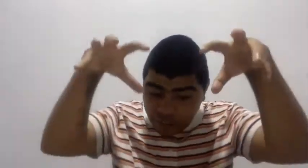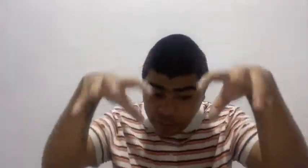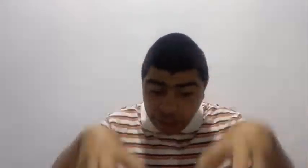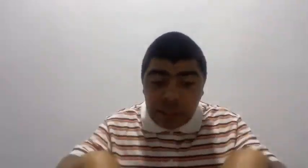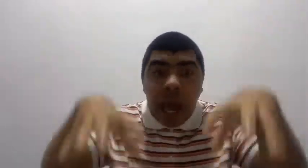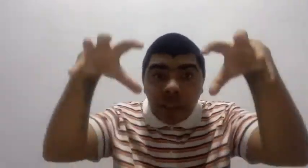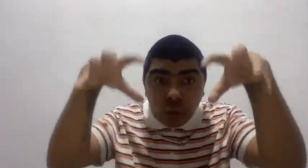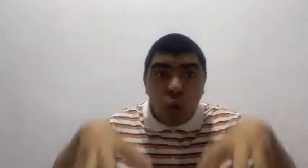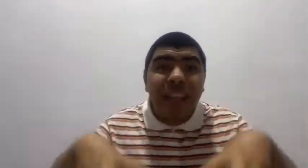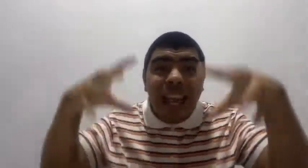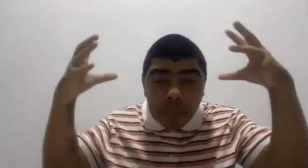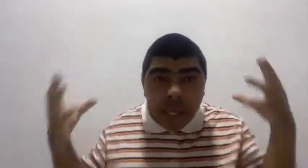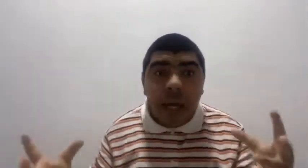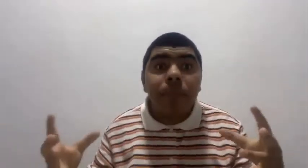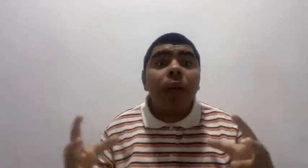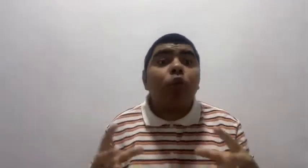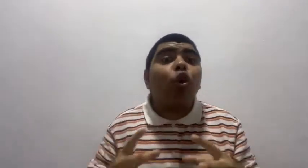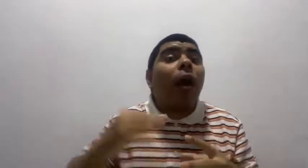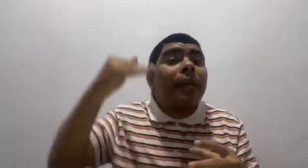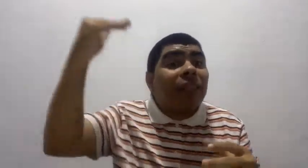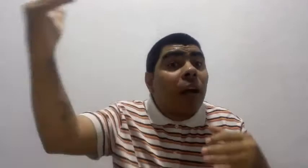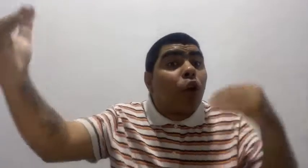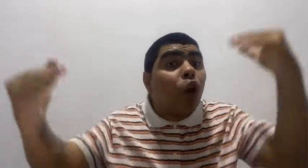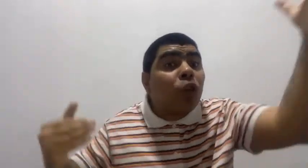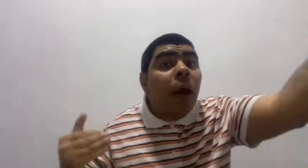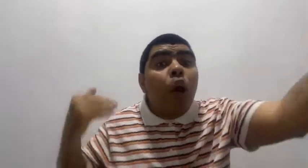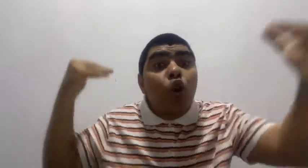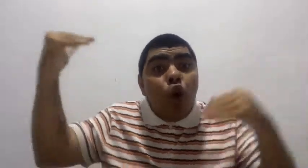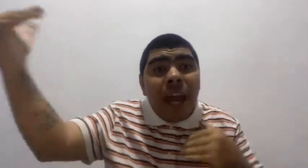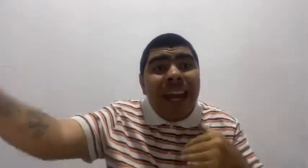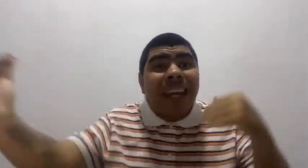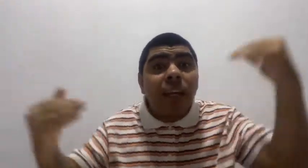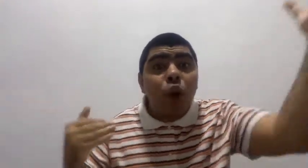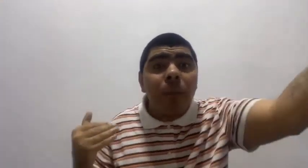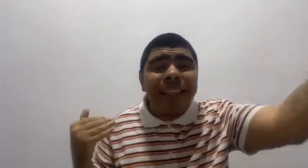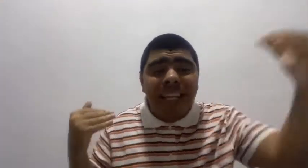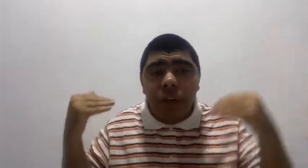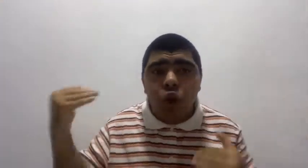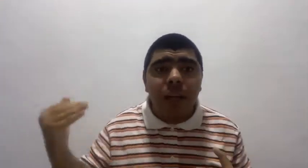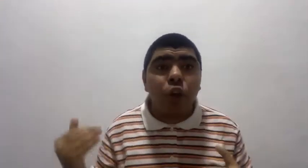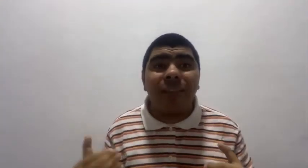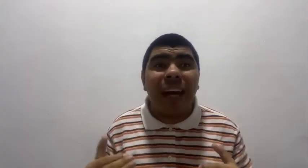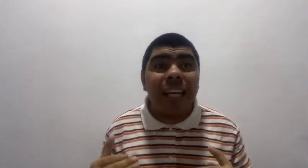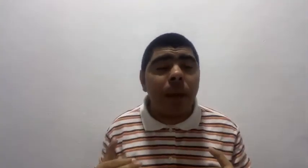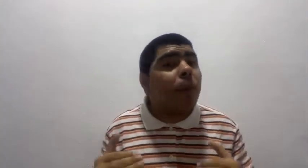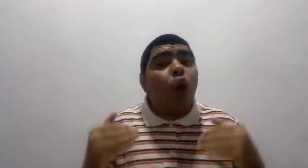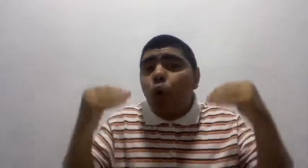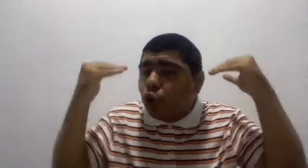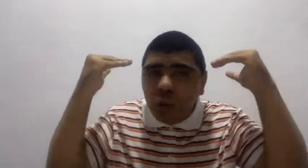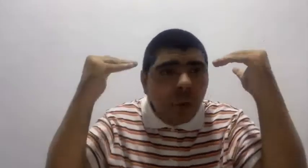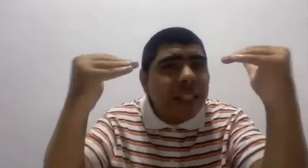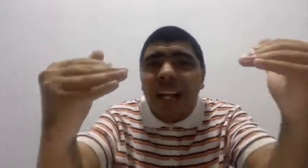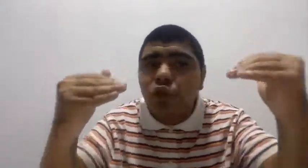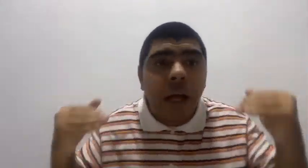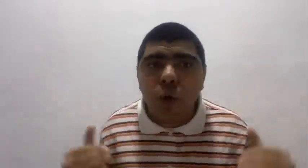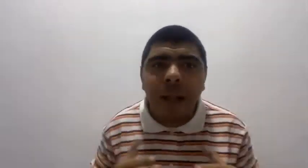en esta altura de la vida todavía esas cosas lo hieren y lo meten a llorar y lo desaniman, usted no ha alcanzado